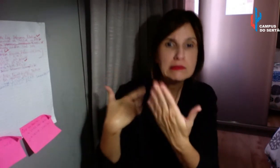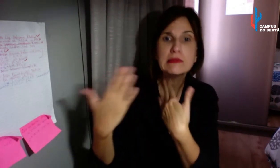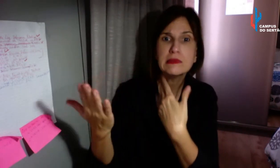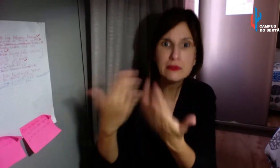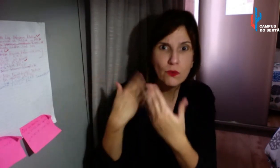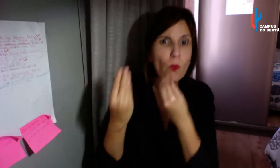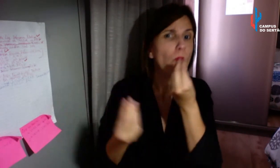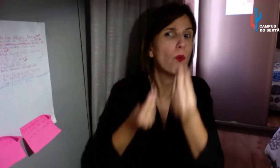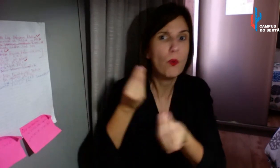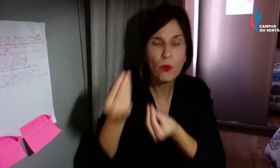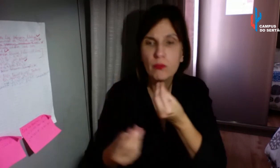uma escola.